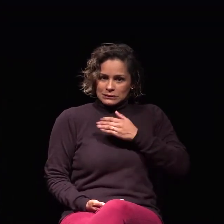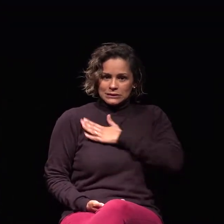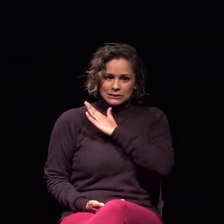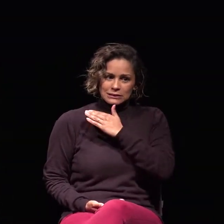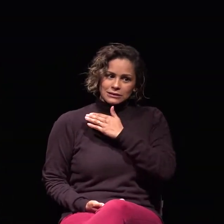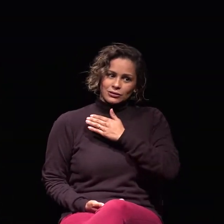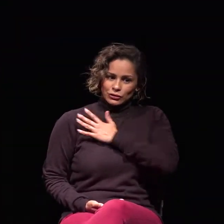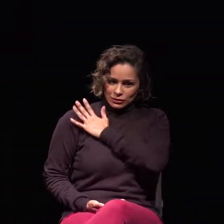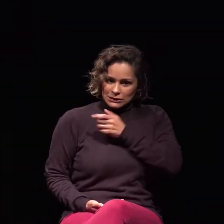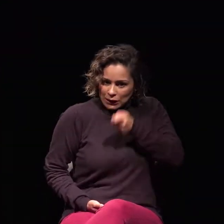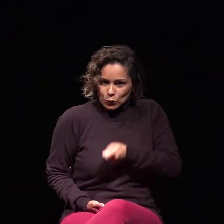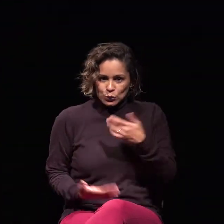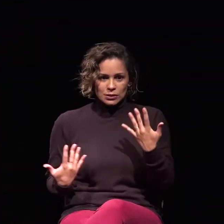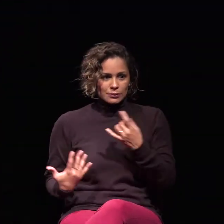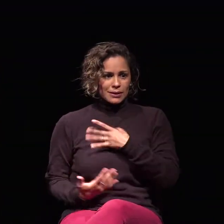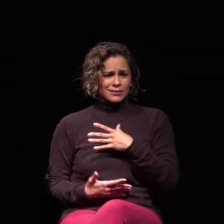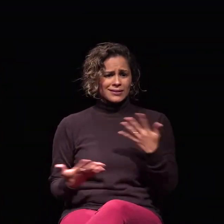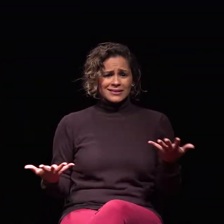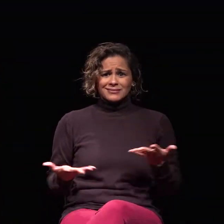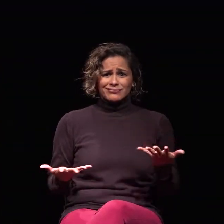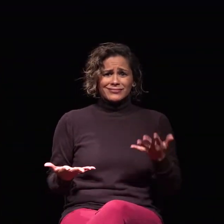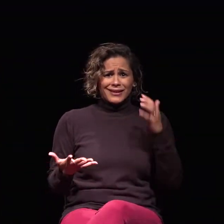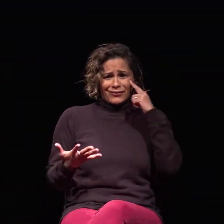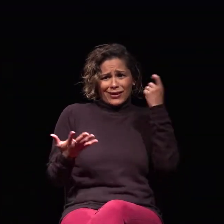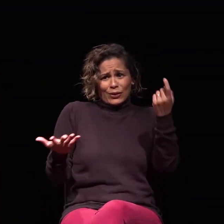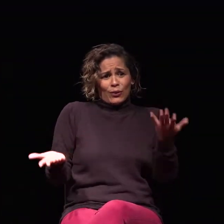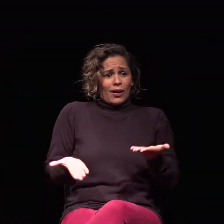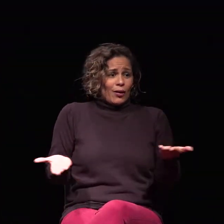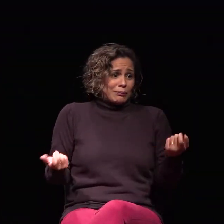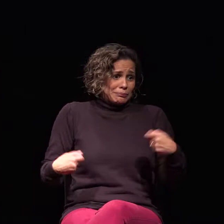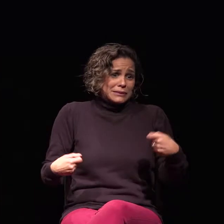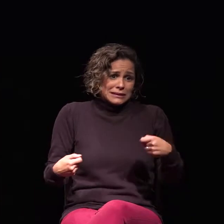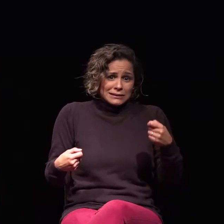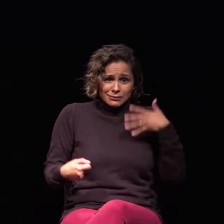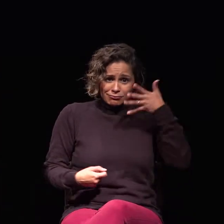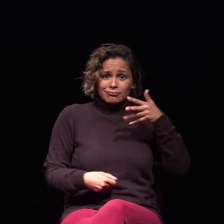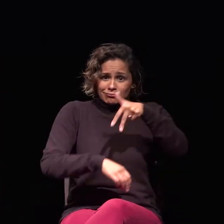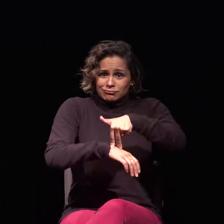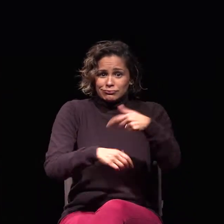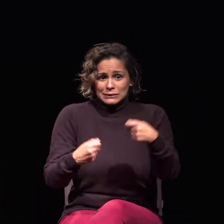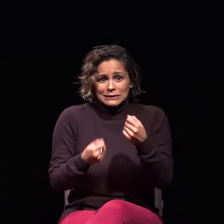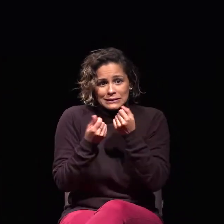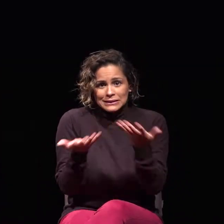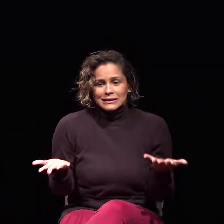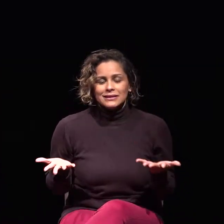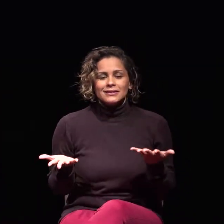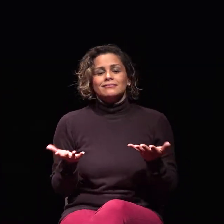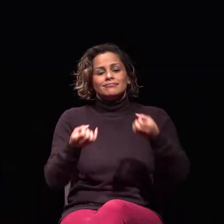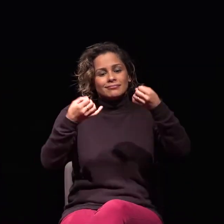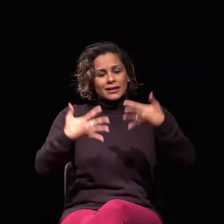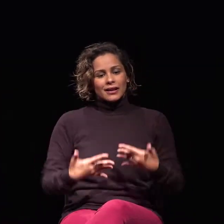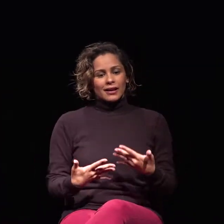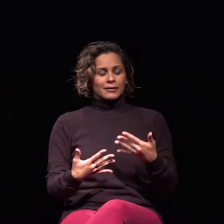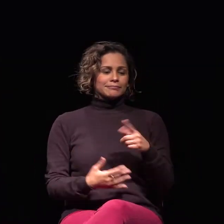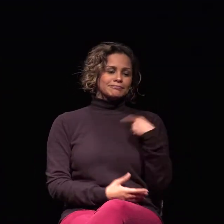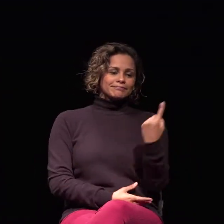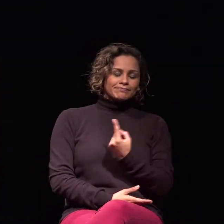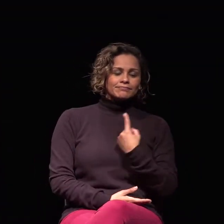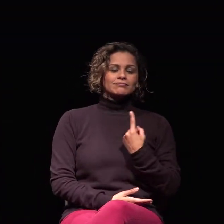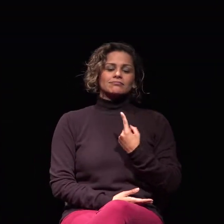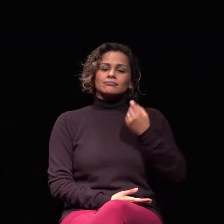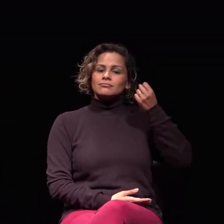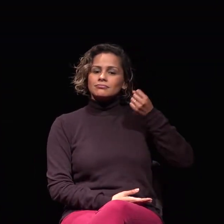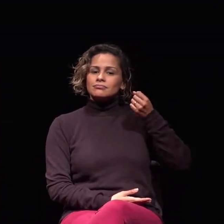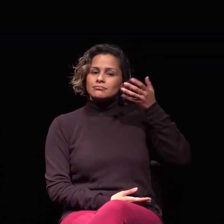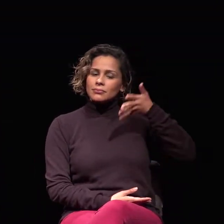nós reinventamos esse ato? Porque agora nós vamos ter que falar, né? As pessoas estão aí, nós vamos ter que explicar. E falamos lá alguma coisa sobre a anistia, porque a